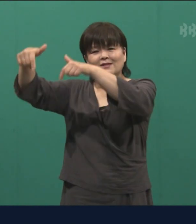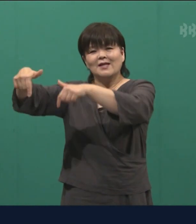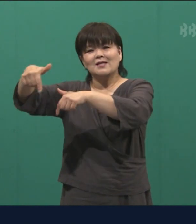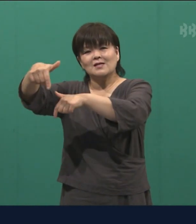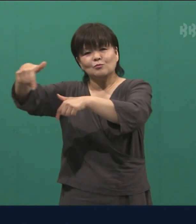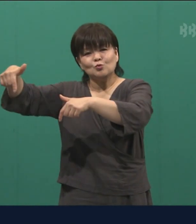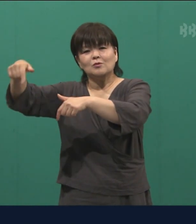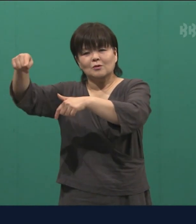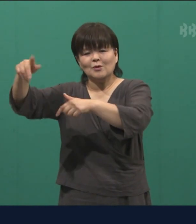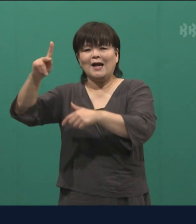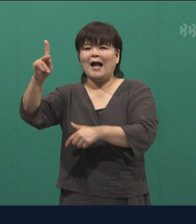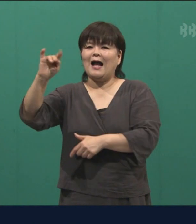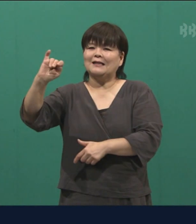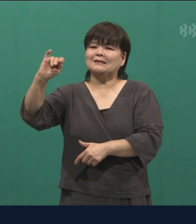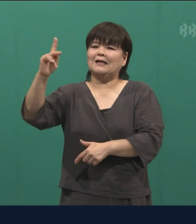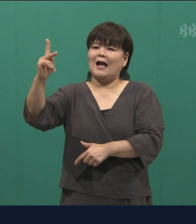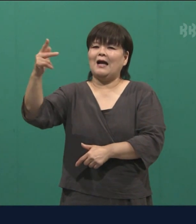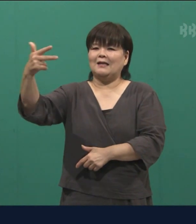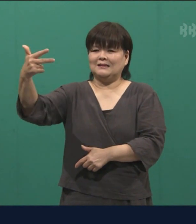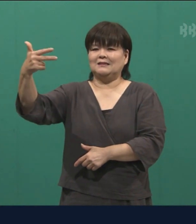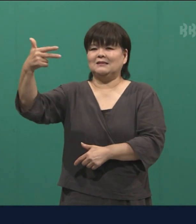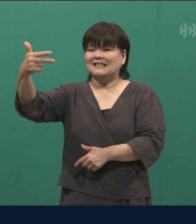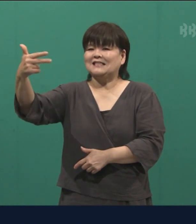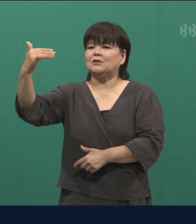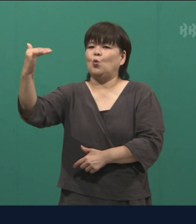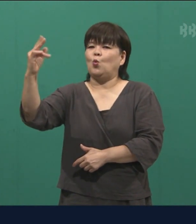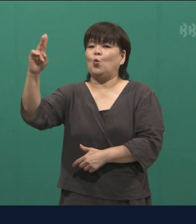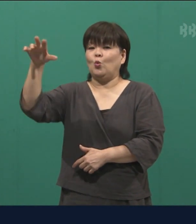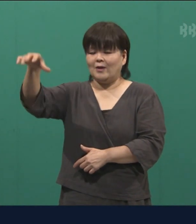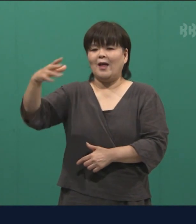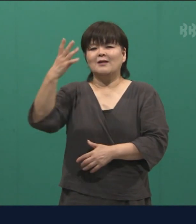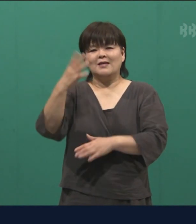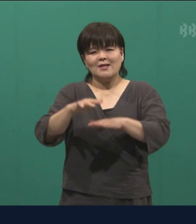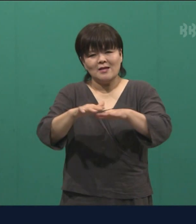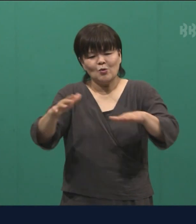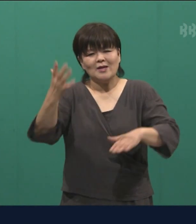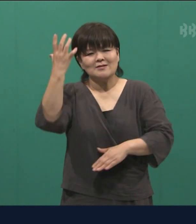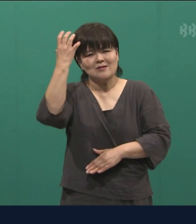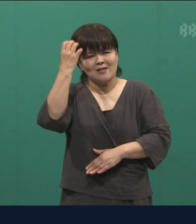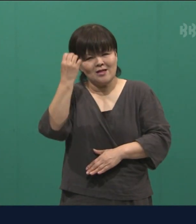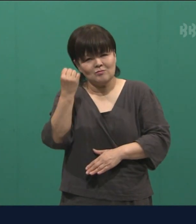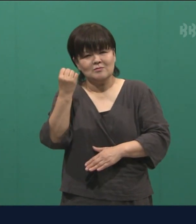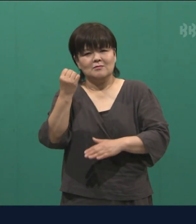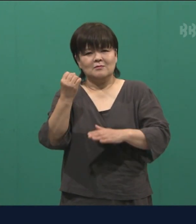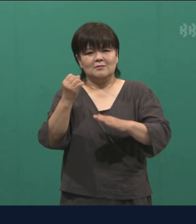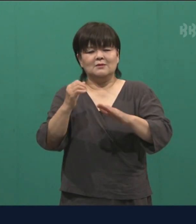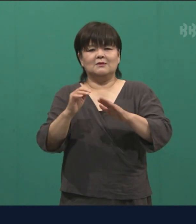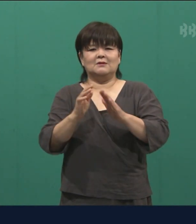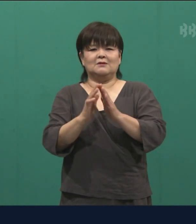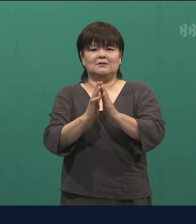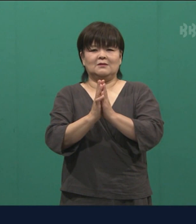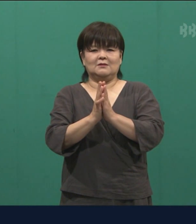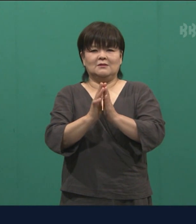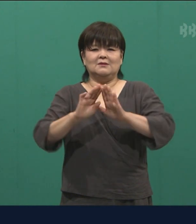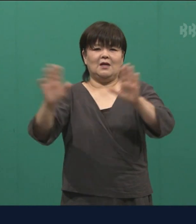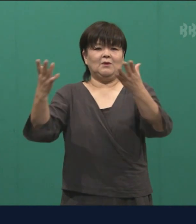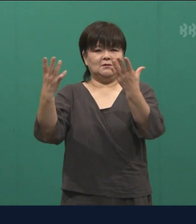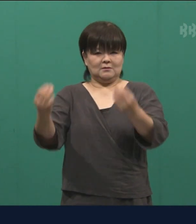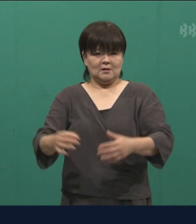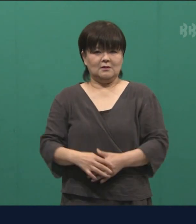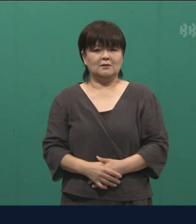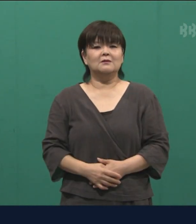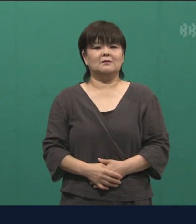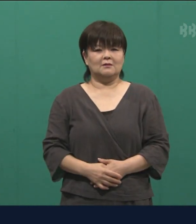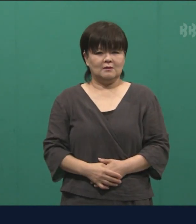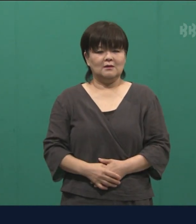中、湖南省西部にある開化市市港で、平和記念式典が開かれ